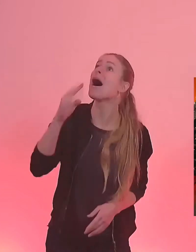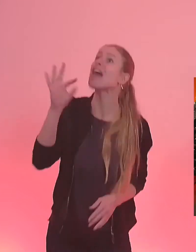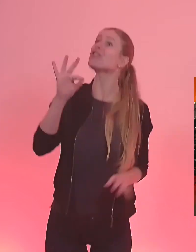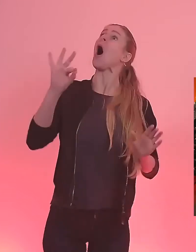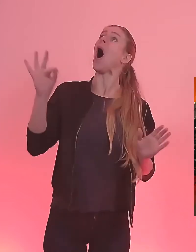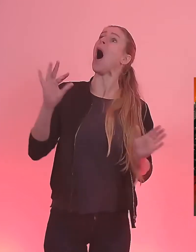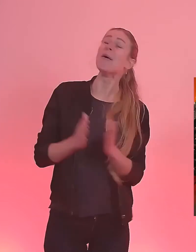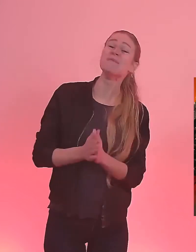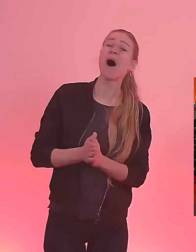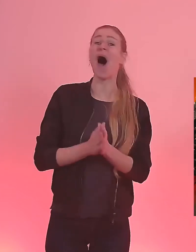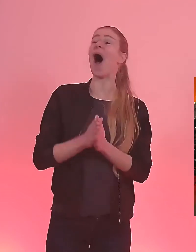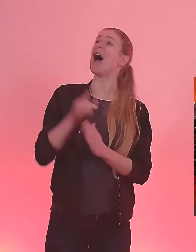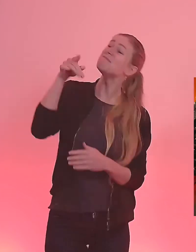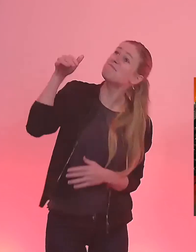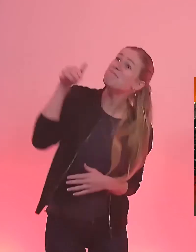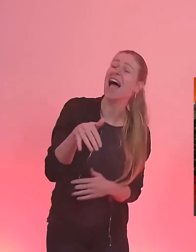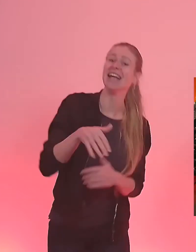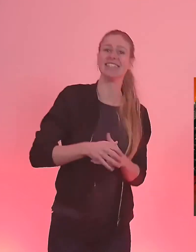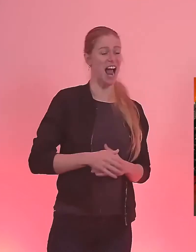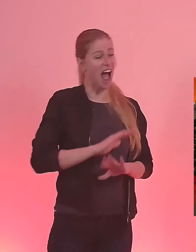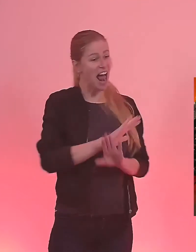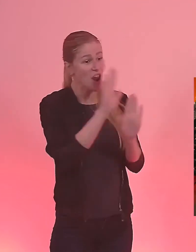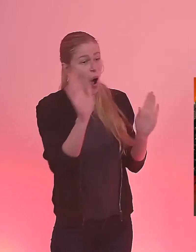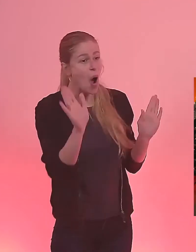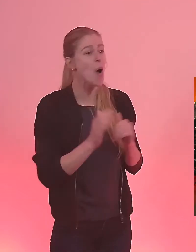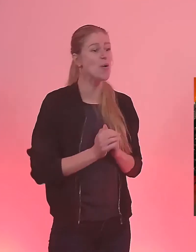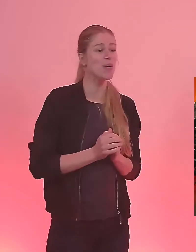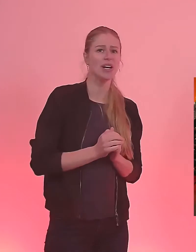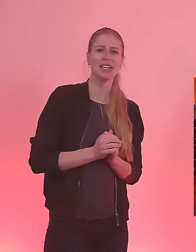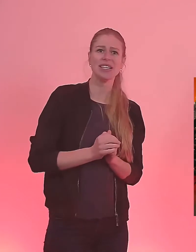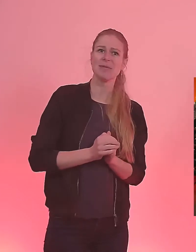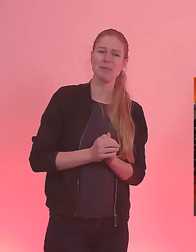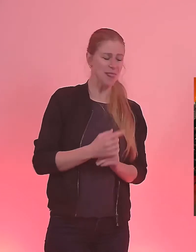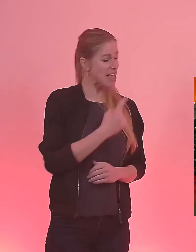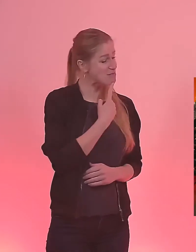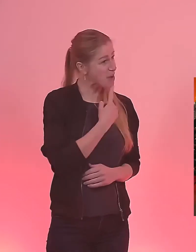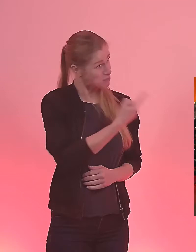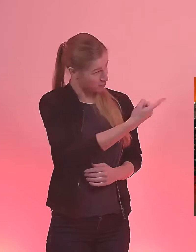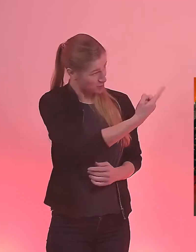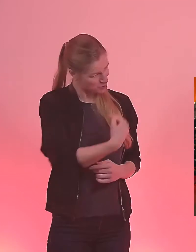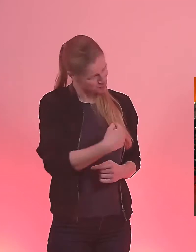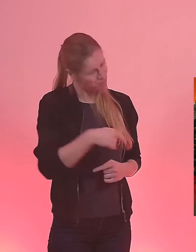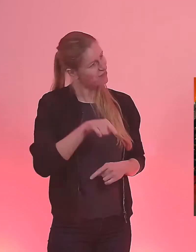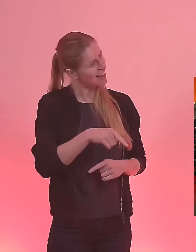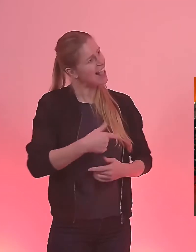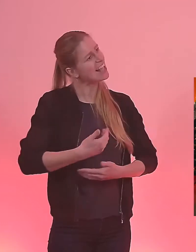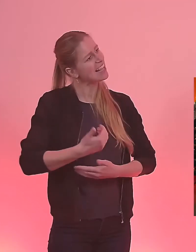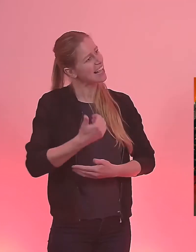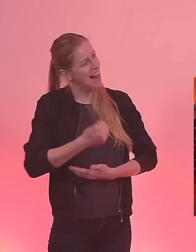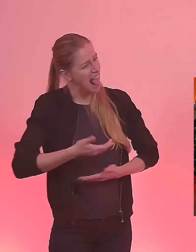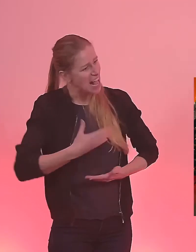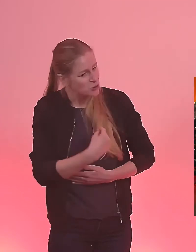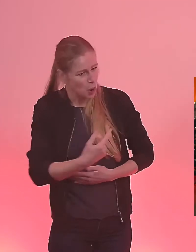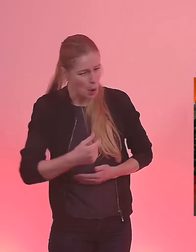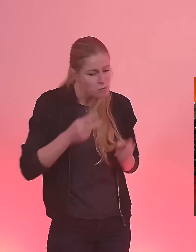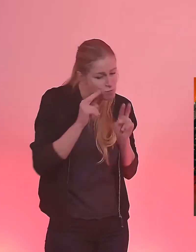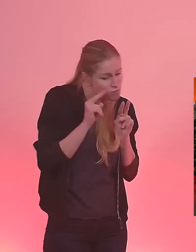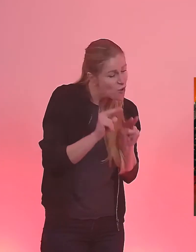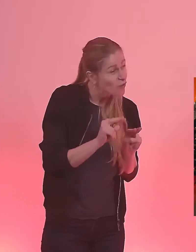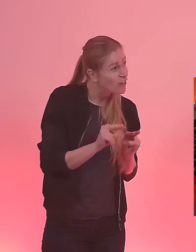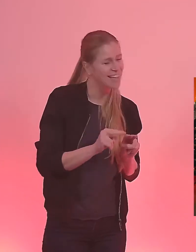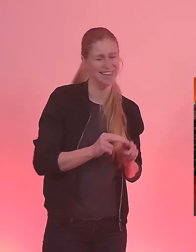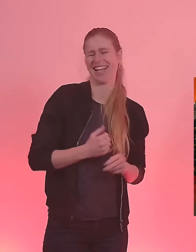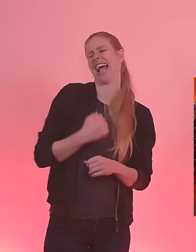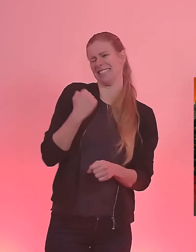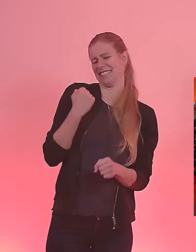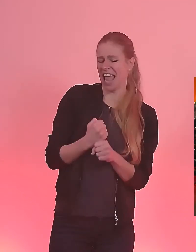Twitter! Hallo. Hey pa, kom je kleinzoon weer bewonderen? Jazeker, daar kan ik niet van wegblijven hoor.